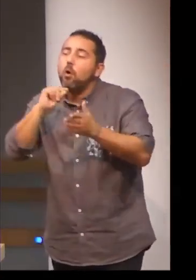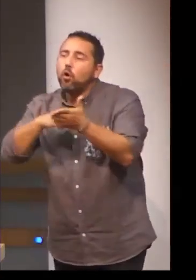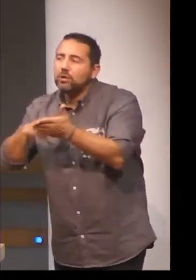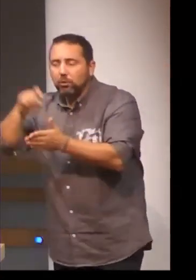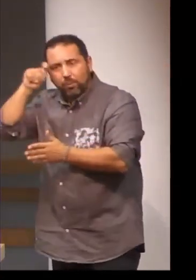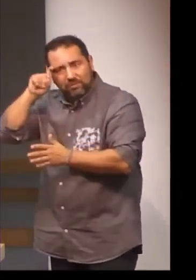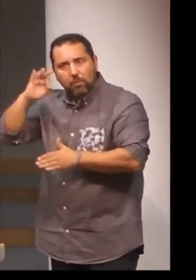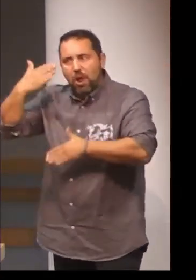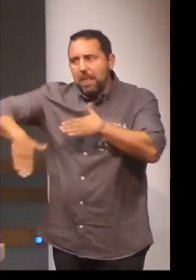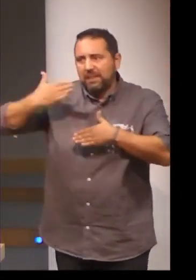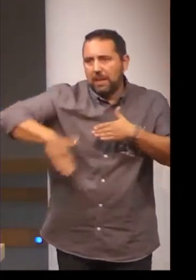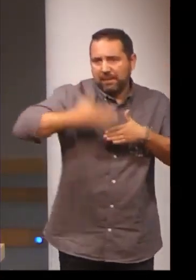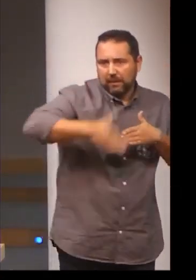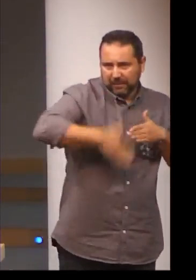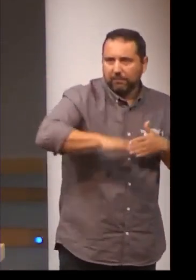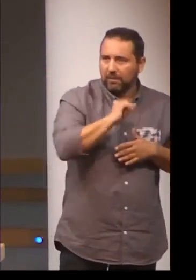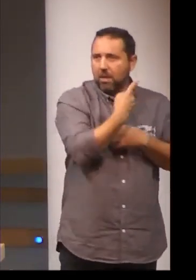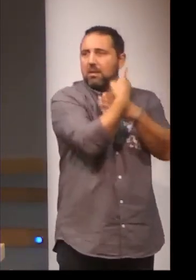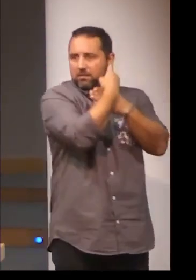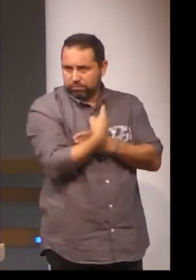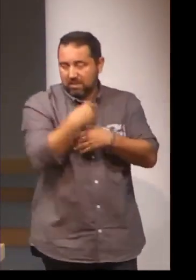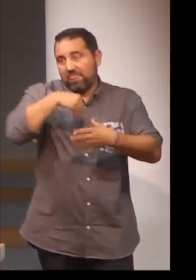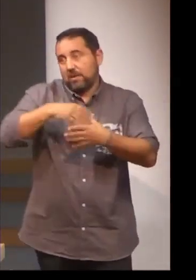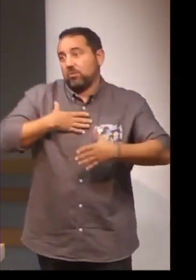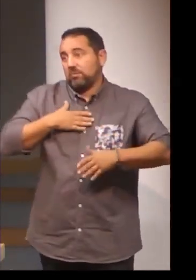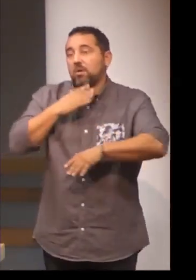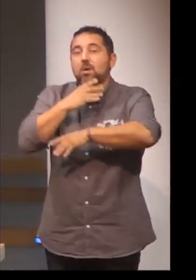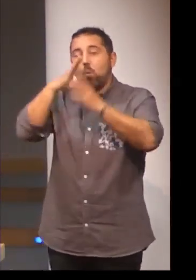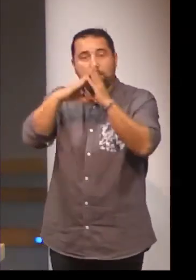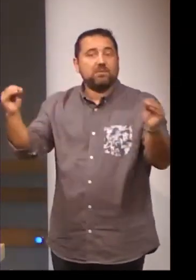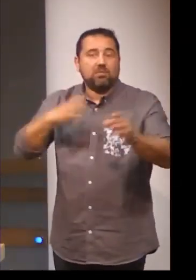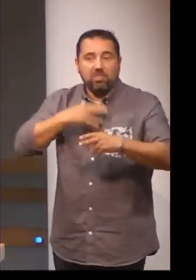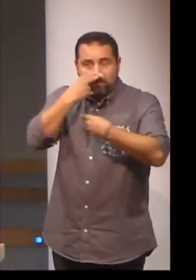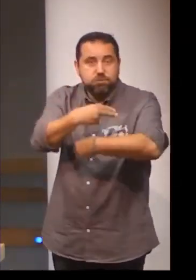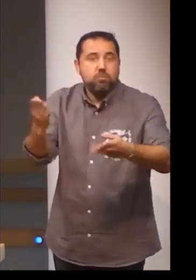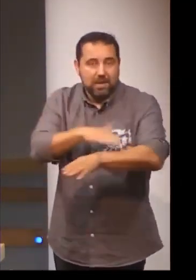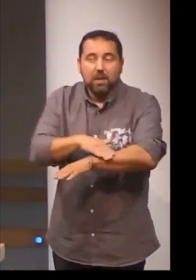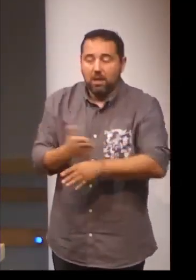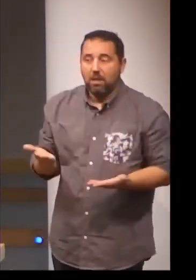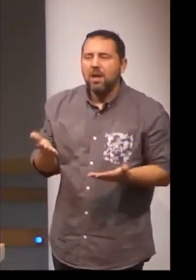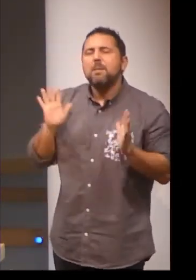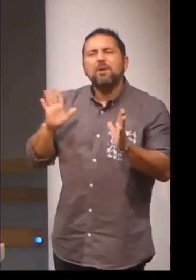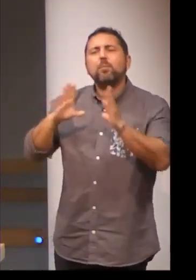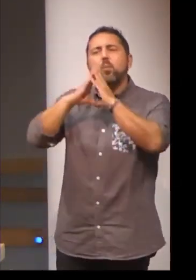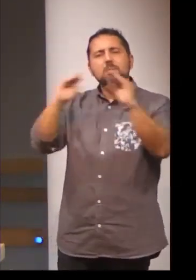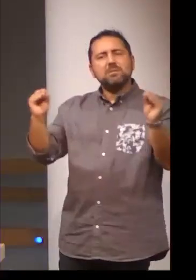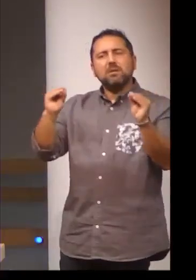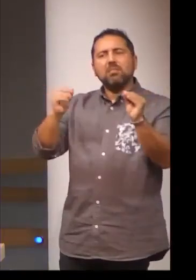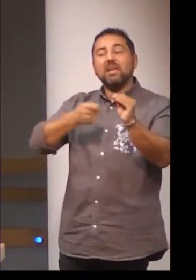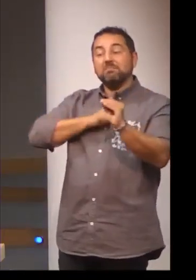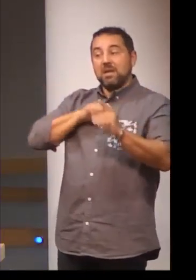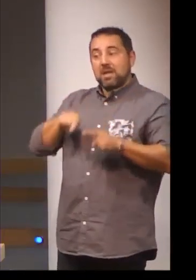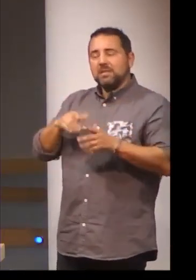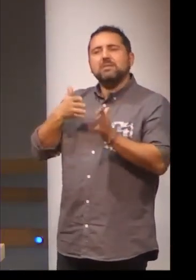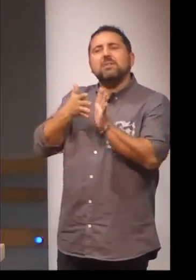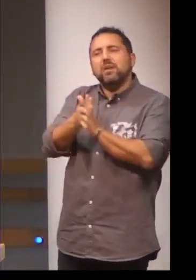profesorado o de personal de Administración y Servicios en una entidad pública. Lo realmente importante es que con esto hemos conseguido que la Universidad Española esté al